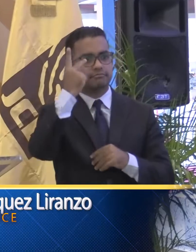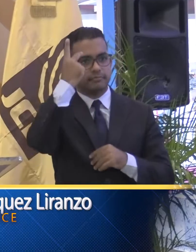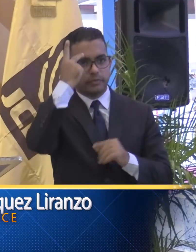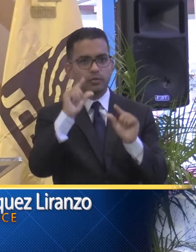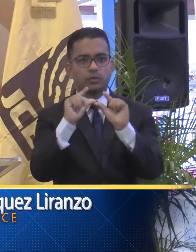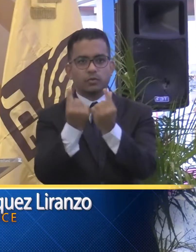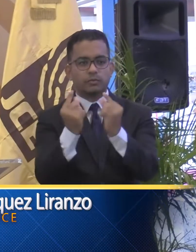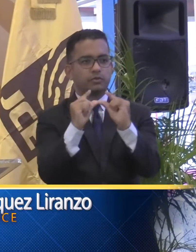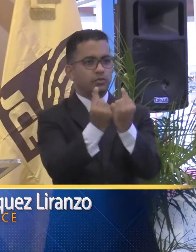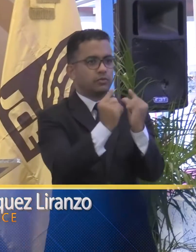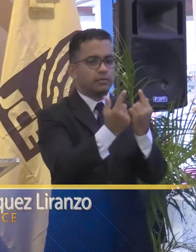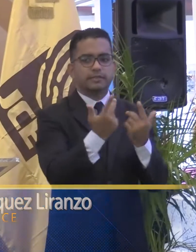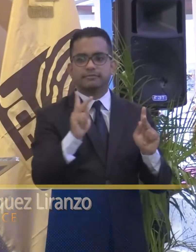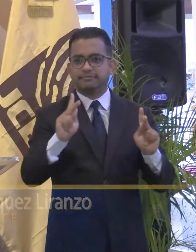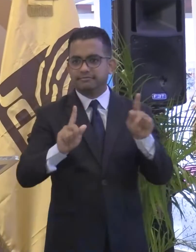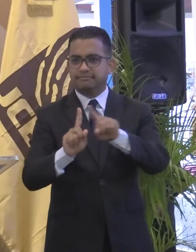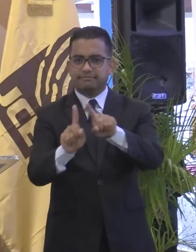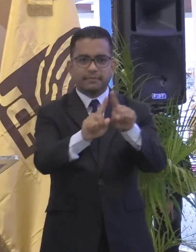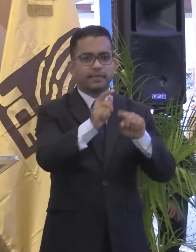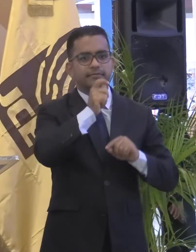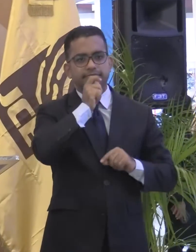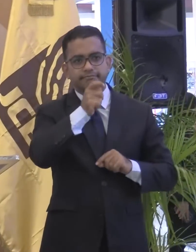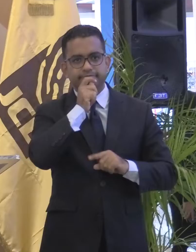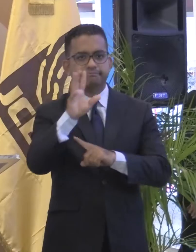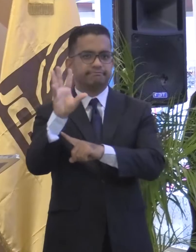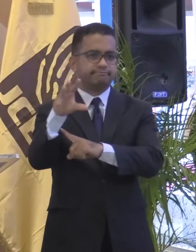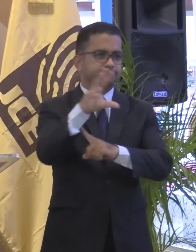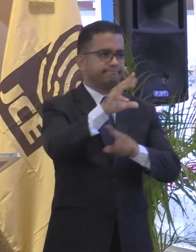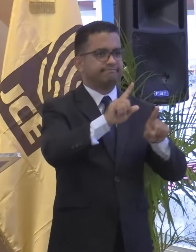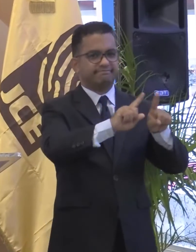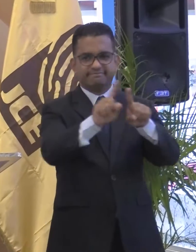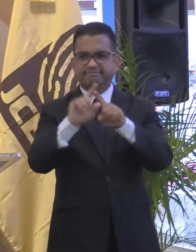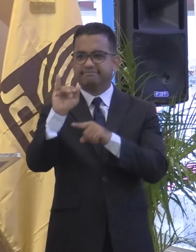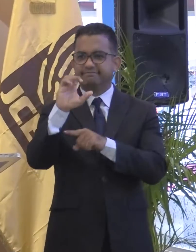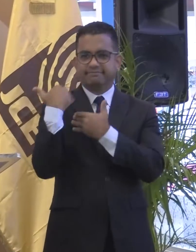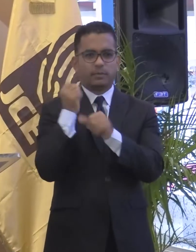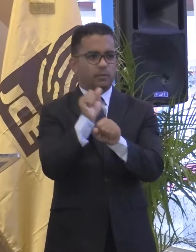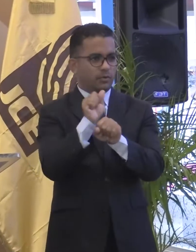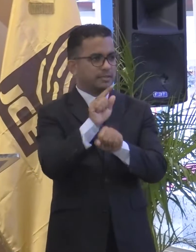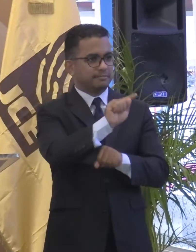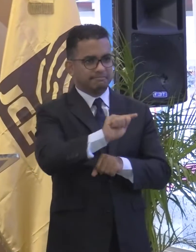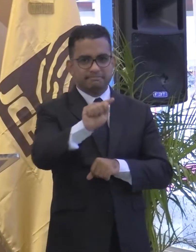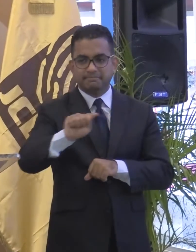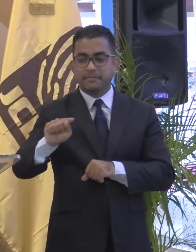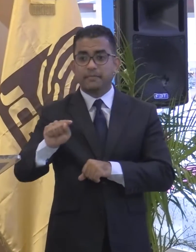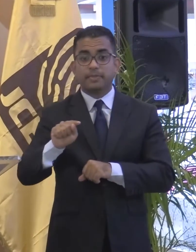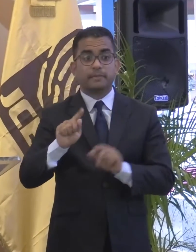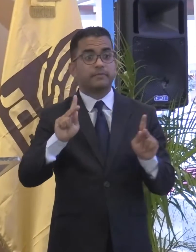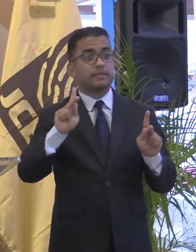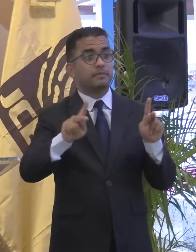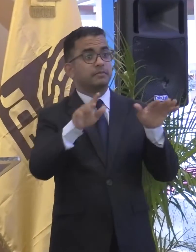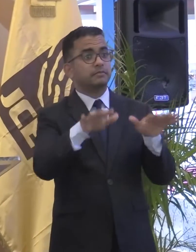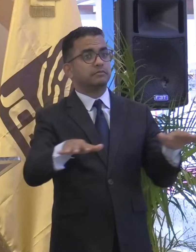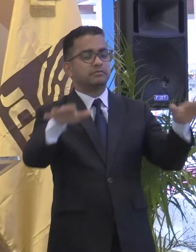políticos sociedad civil medios de comunicación funcionario de la junta central electoral nuestra sociedad